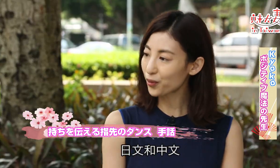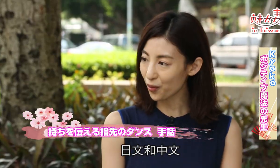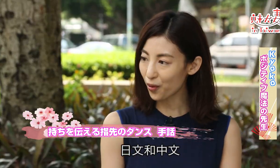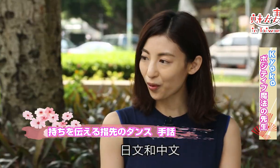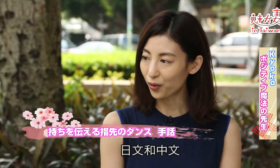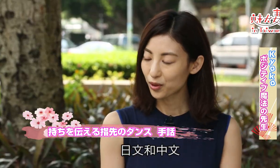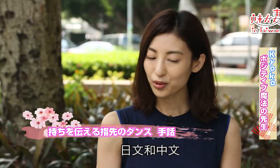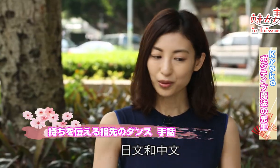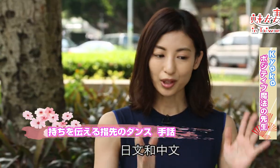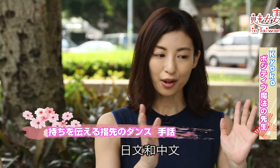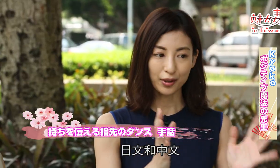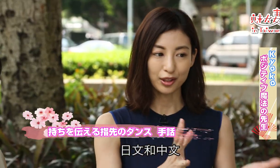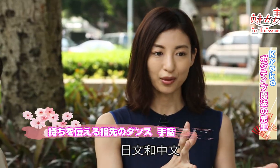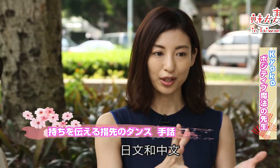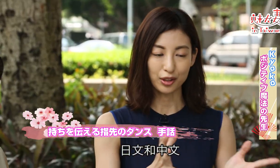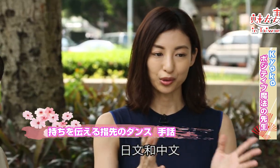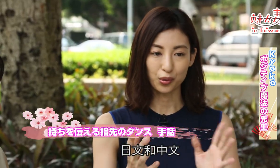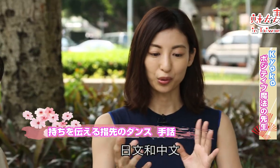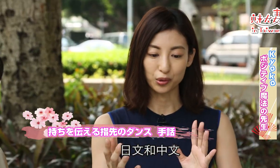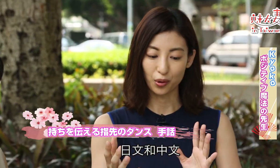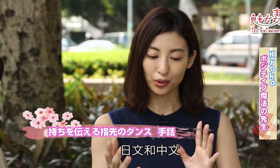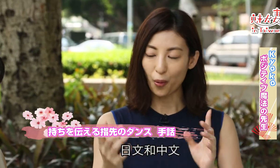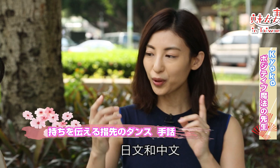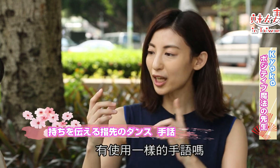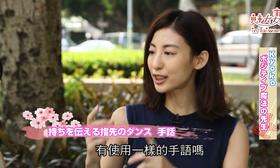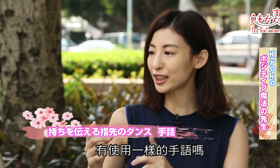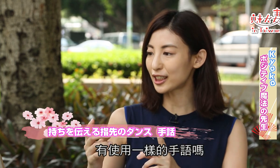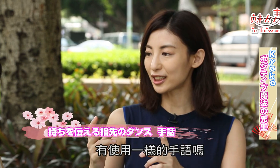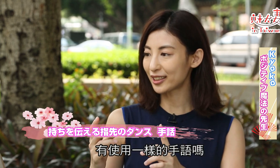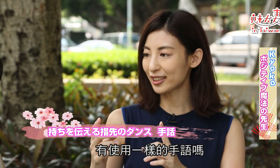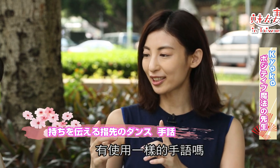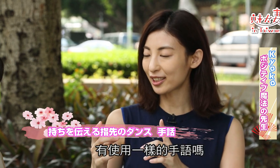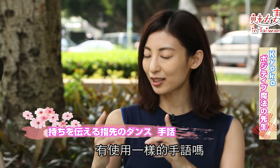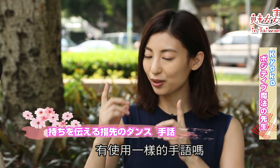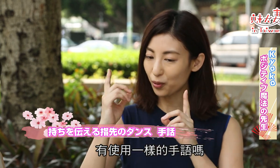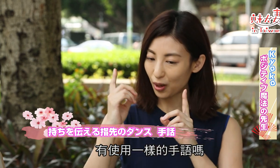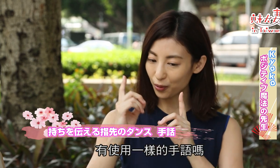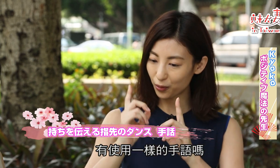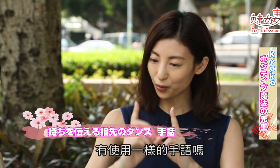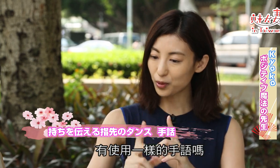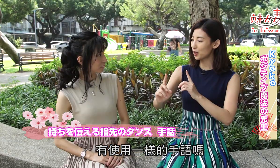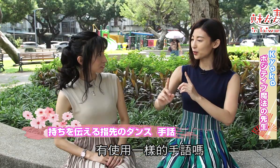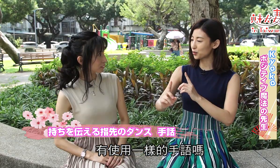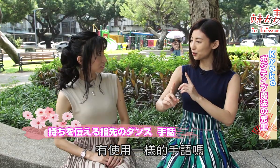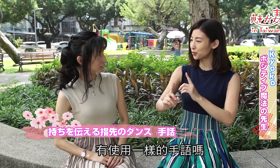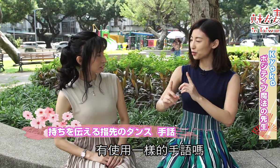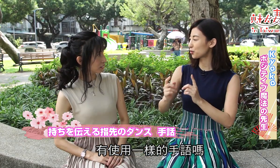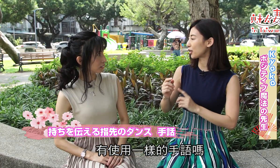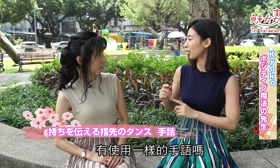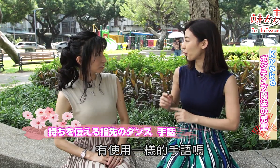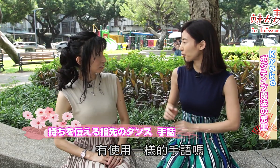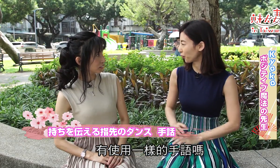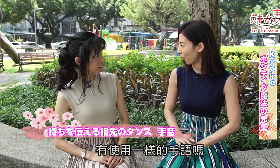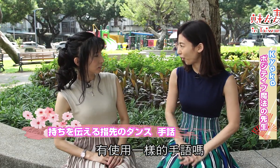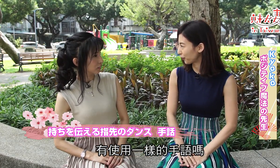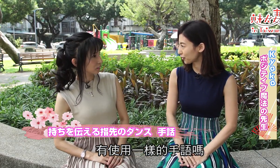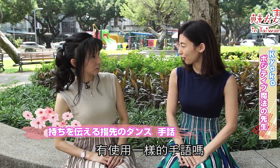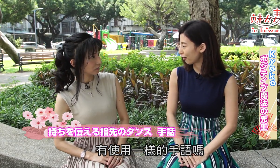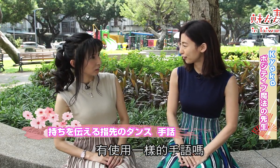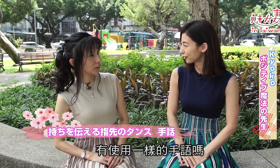とその台湾で使われている中国語で同じ、 はい、 あの動作をする手話ってどういうのがありますか？ はい